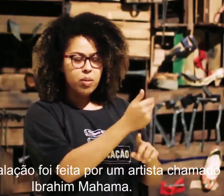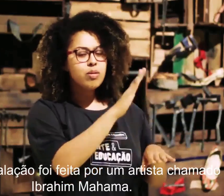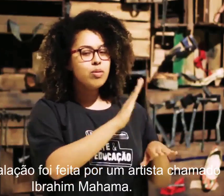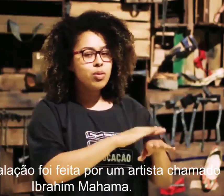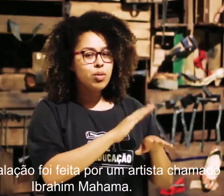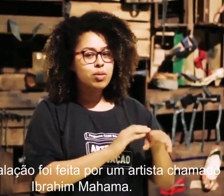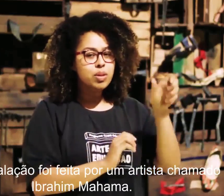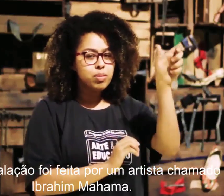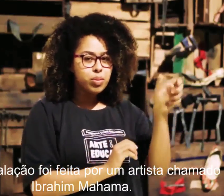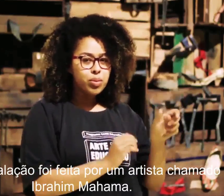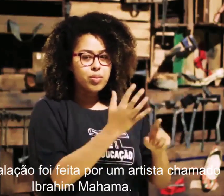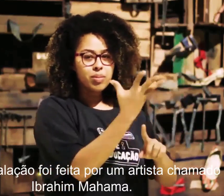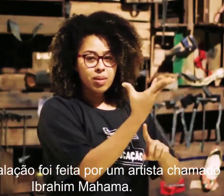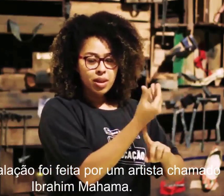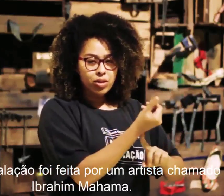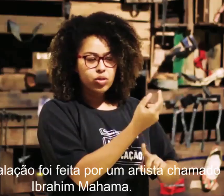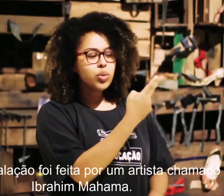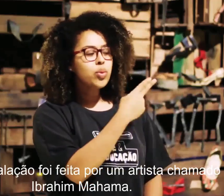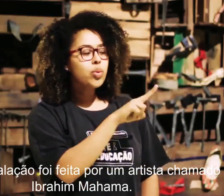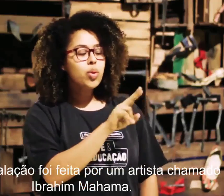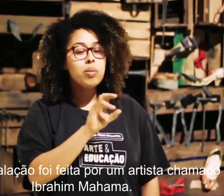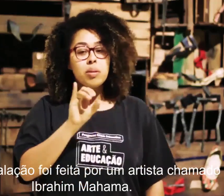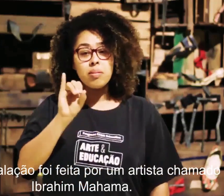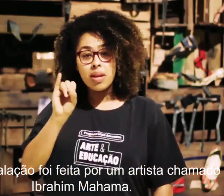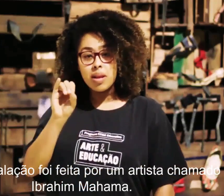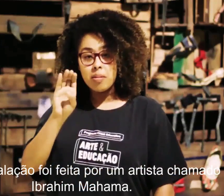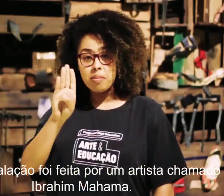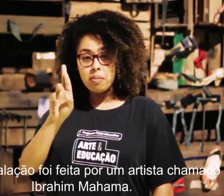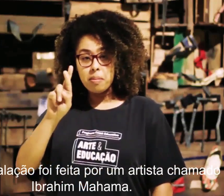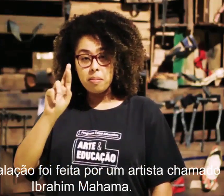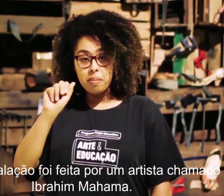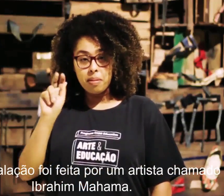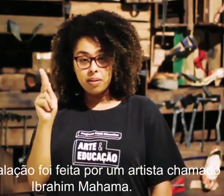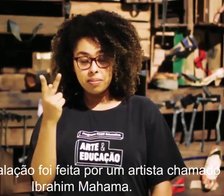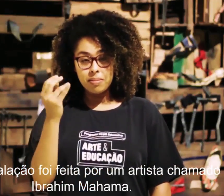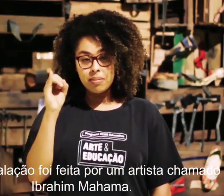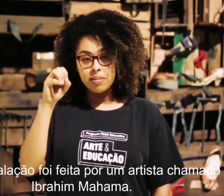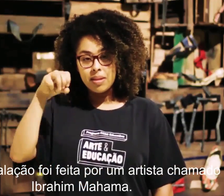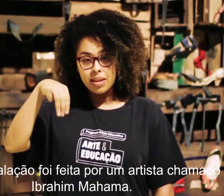instalação foi feita por um artista chamado Ibrahim Mahama.